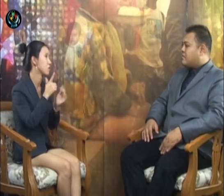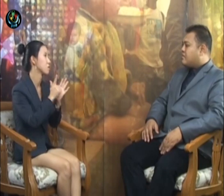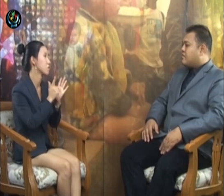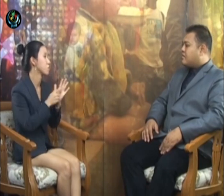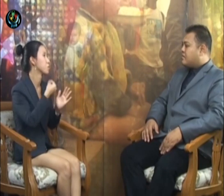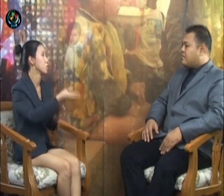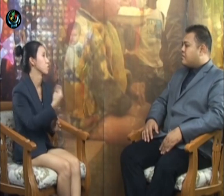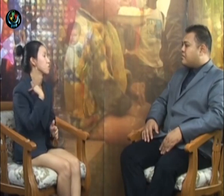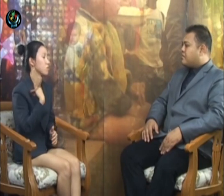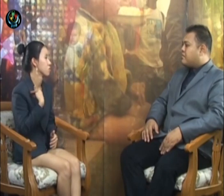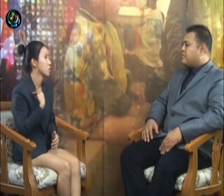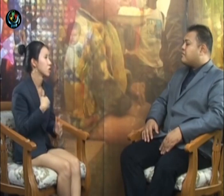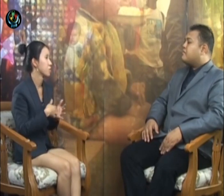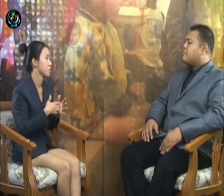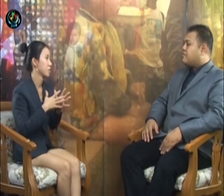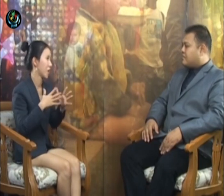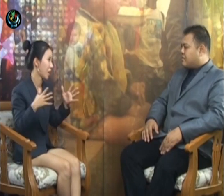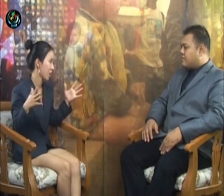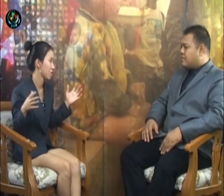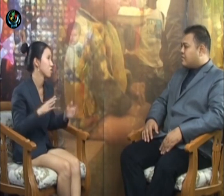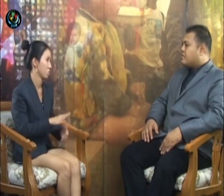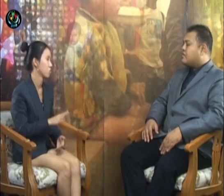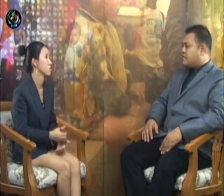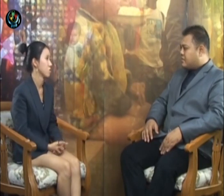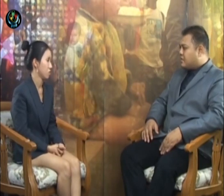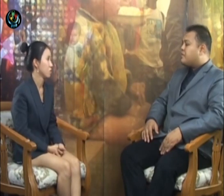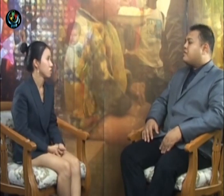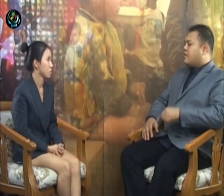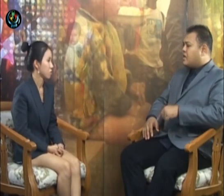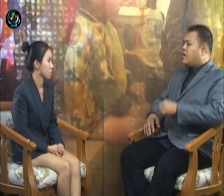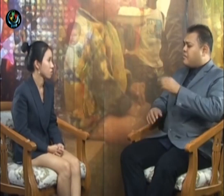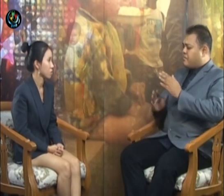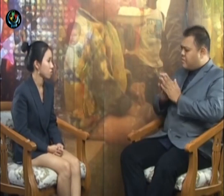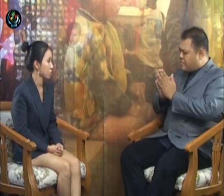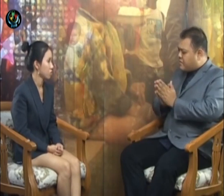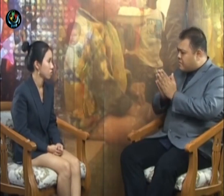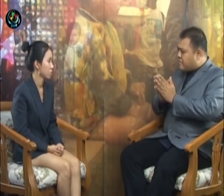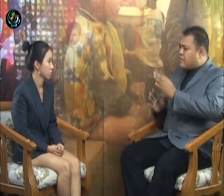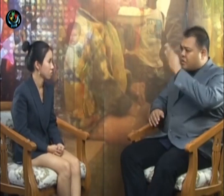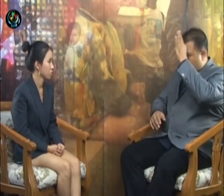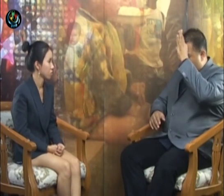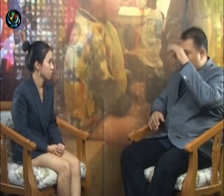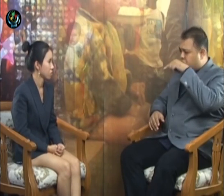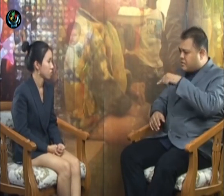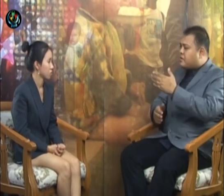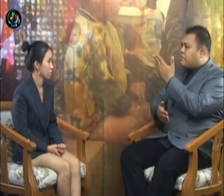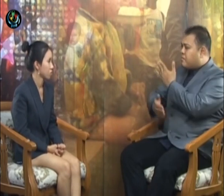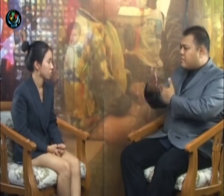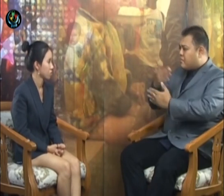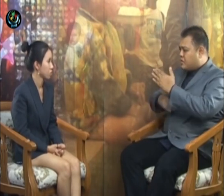မဲ့အစိုးရဘက်ကမပေးတာအခက်အခဲအများကြီးကိုရှိပါတယ ်အခုမြန်မာနိုင်ငံမှာအစိုးရကမတန်ဆွမ်းသူတွေအားလုံးကိုဘယ်လို